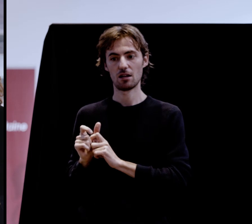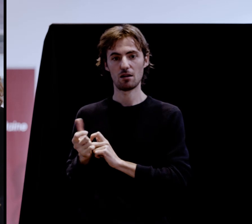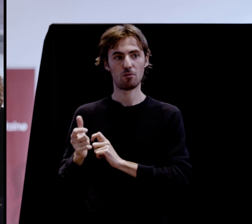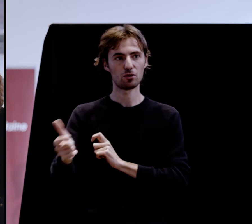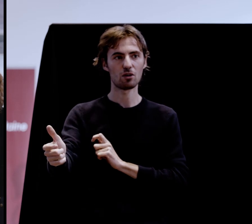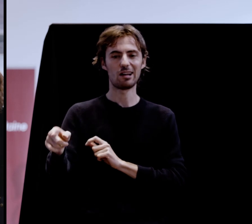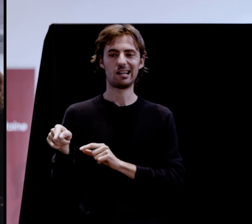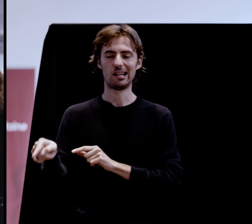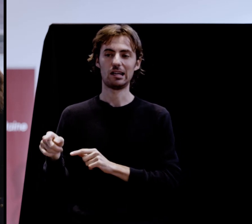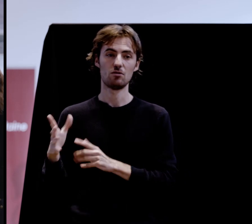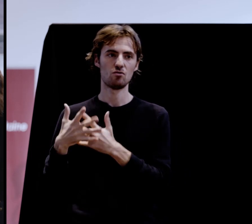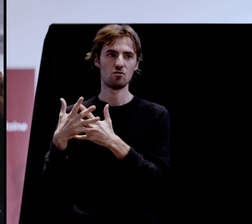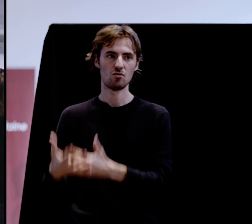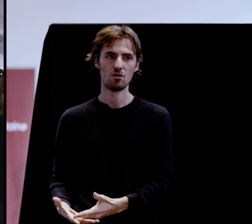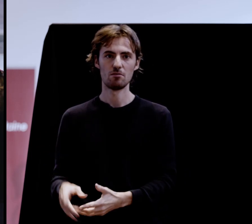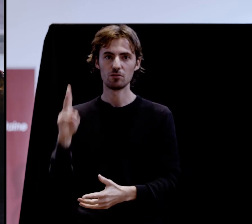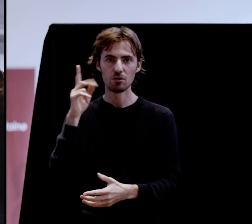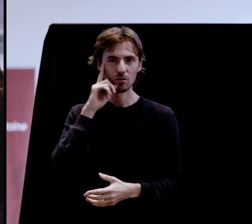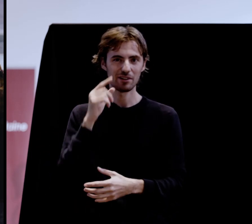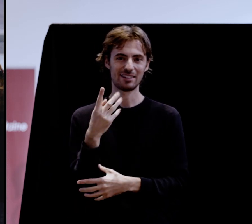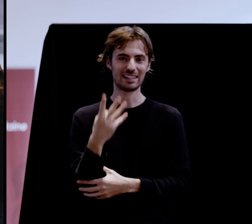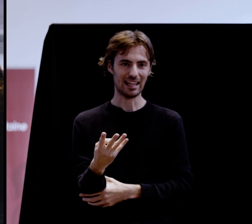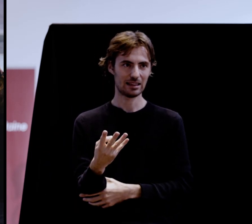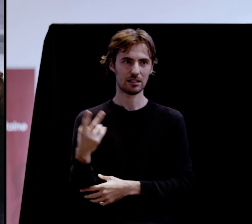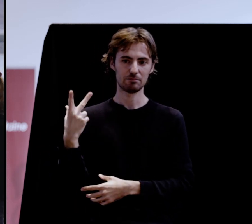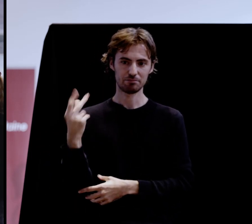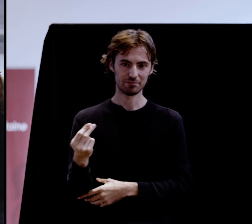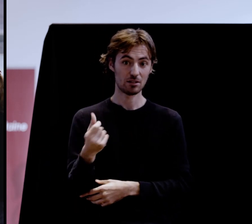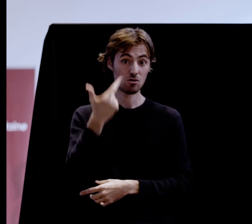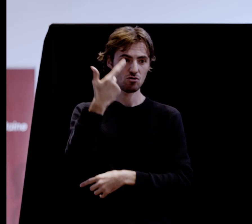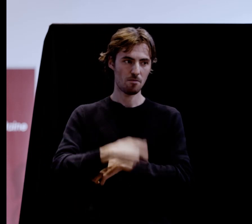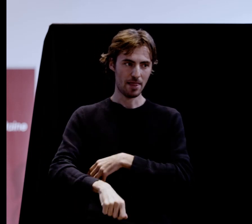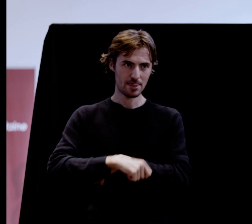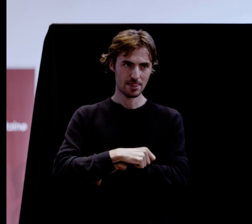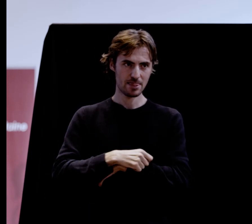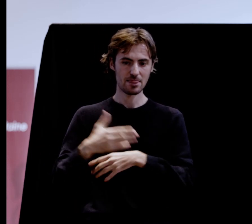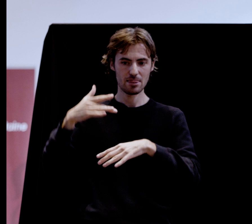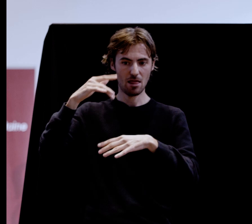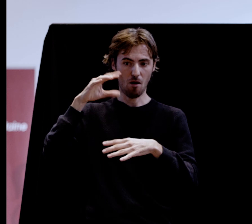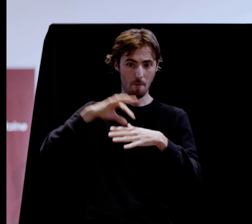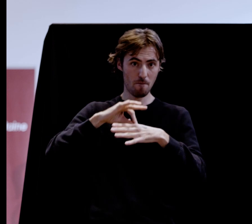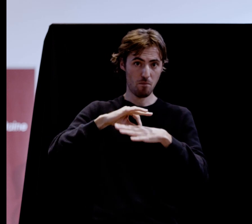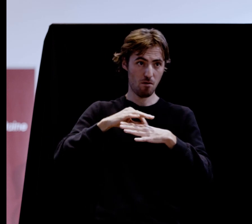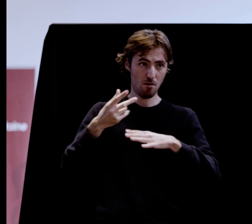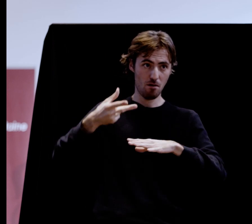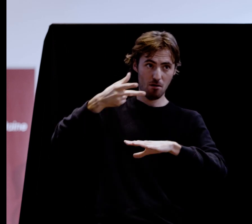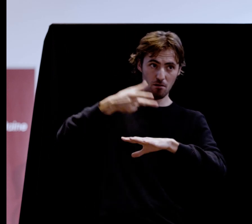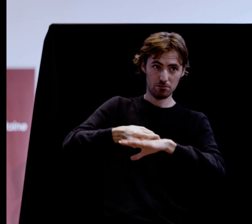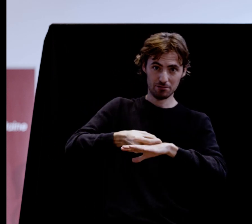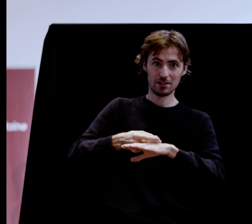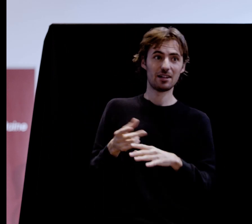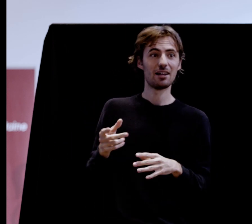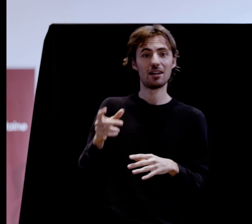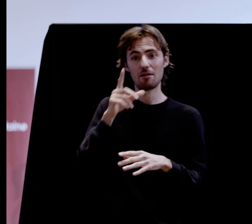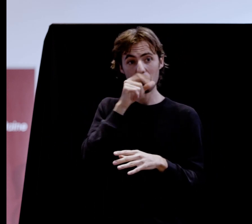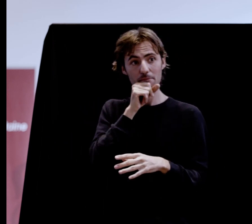beaucoup plus lourd, puisque c'est 4 injections par semaine sous-cutanées que font les parents ou le jeune homme.